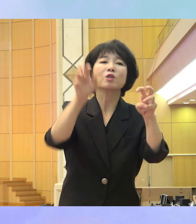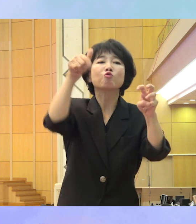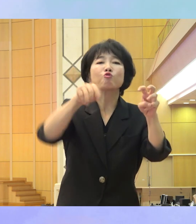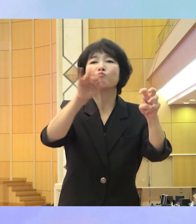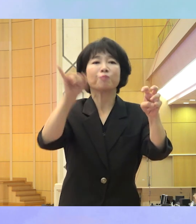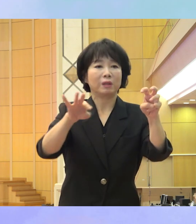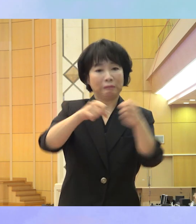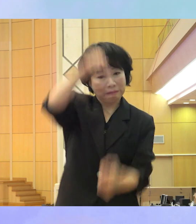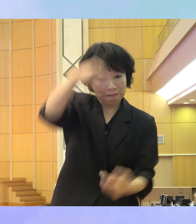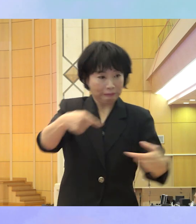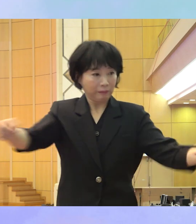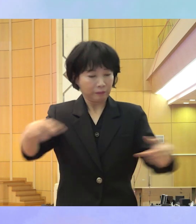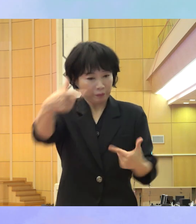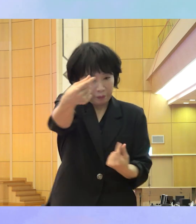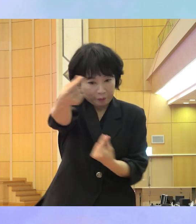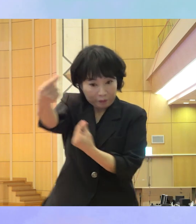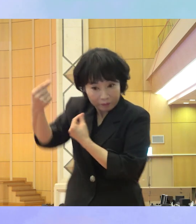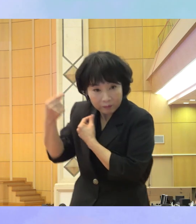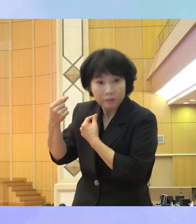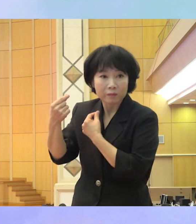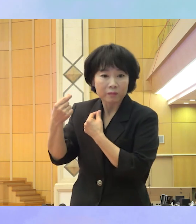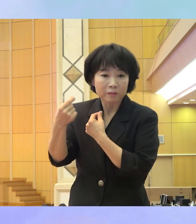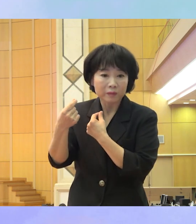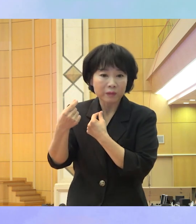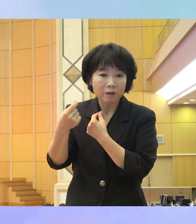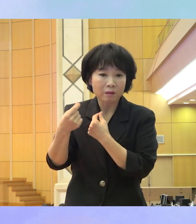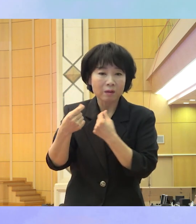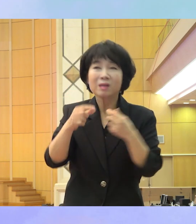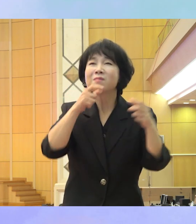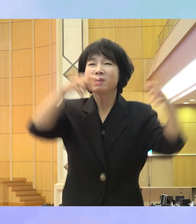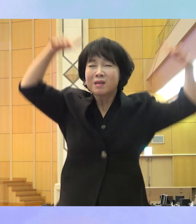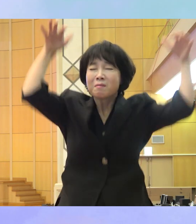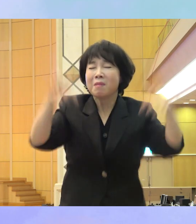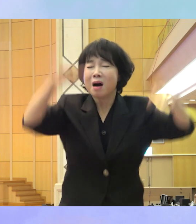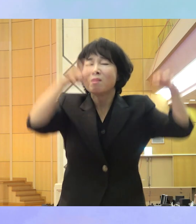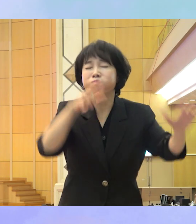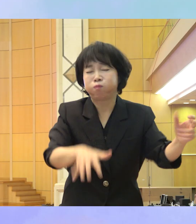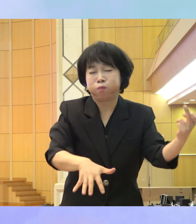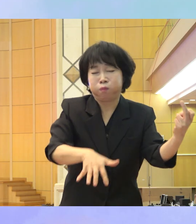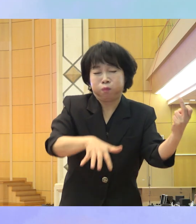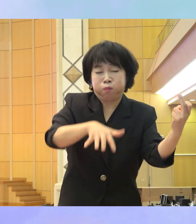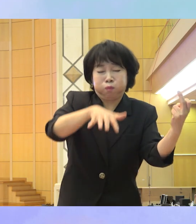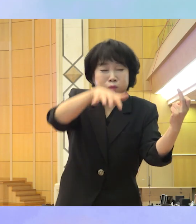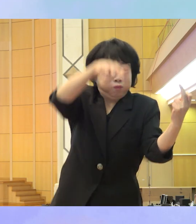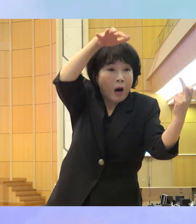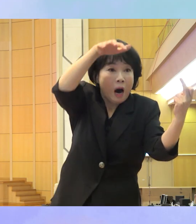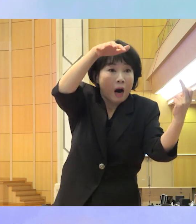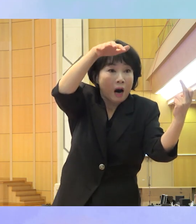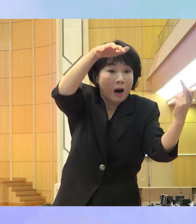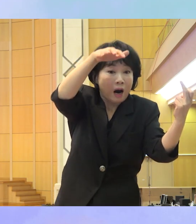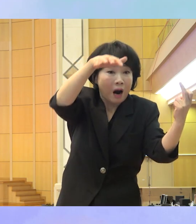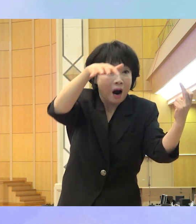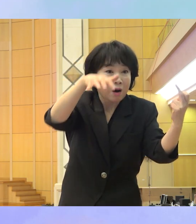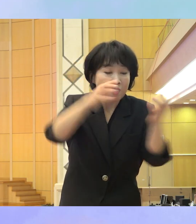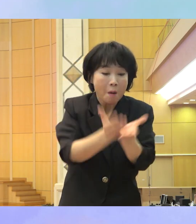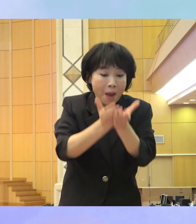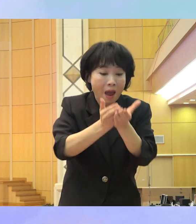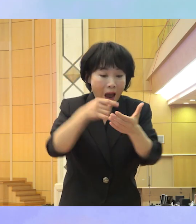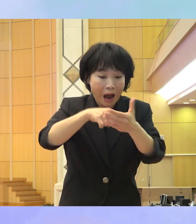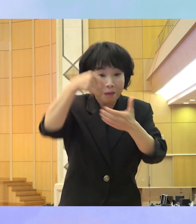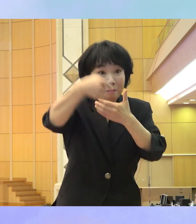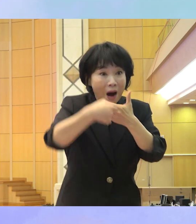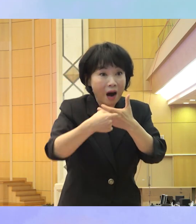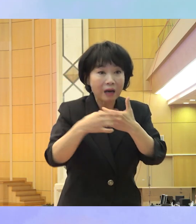이렇게 해서 또 빗물이 바닷물이 들어오지 않도록 안쪽으로 방수를, 역청으로 방수를